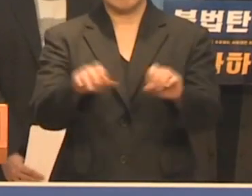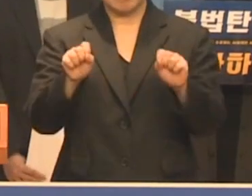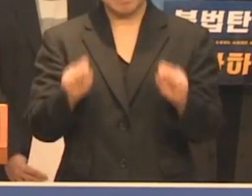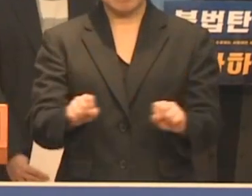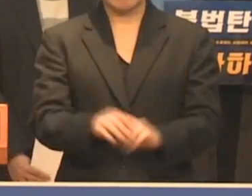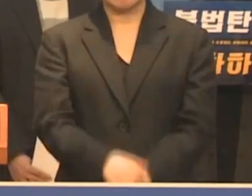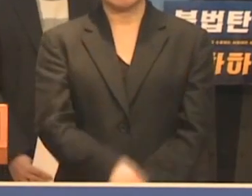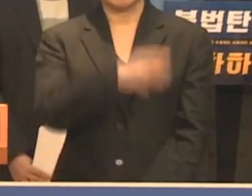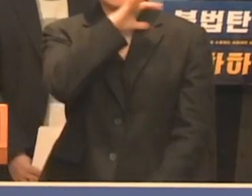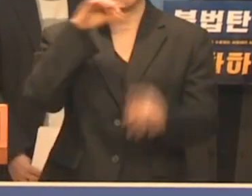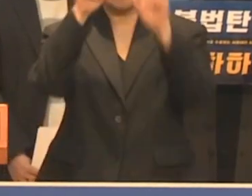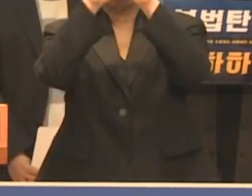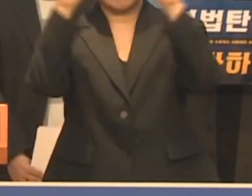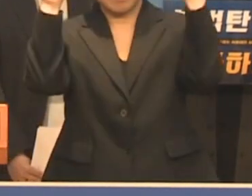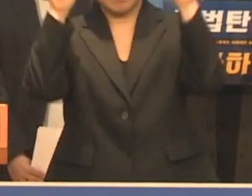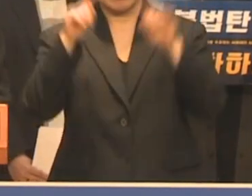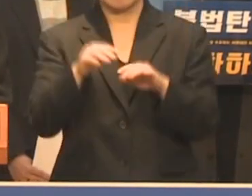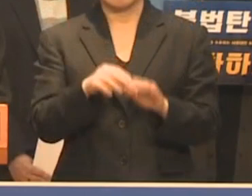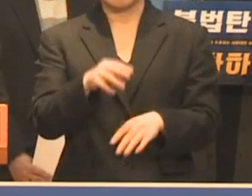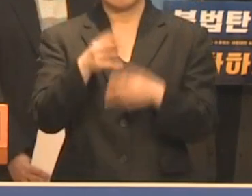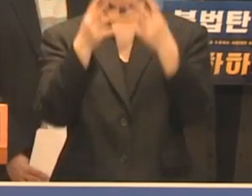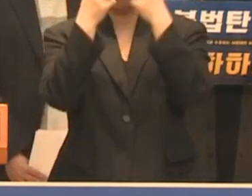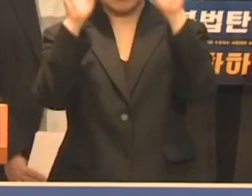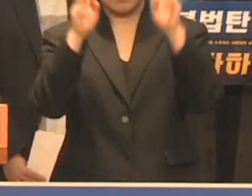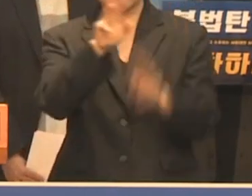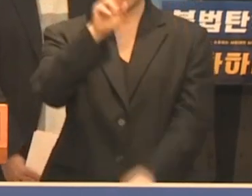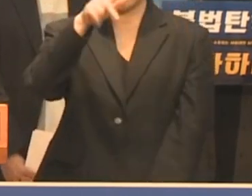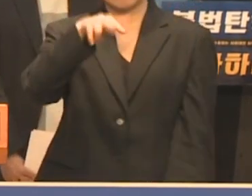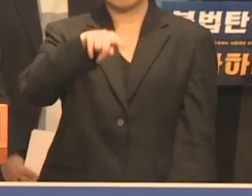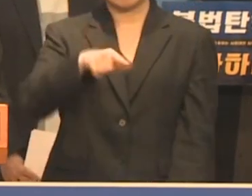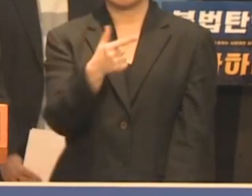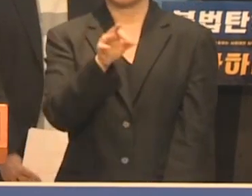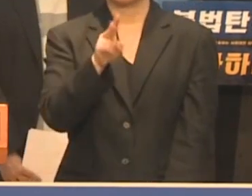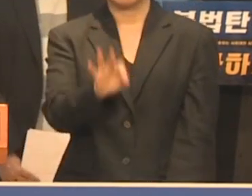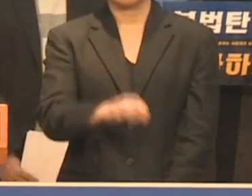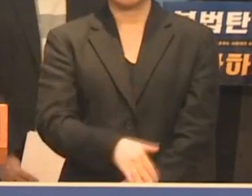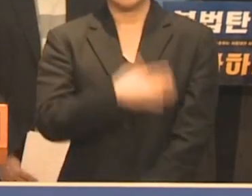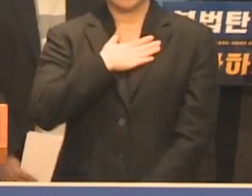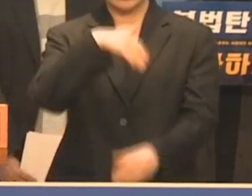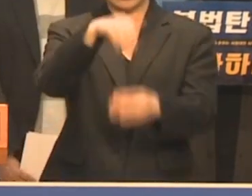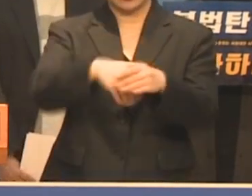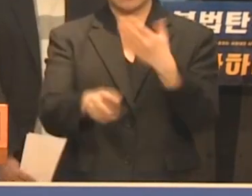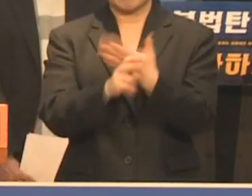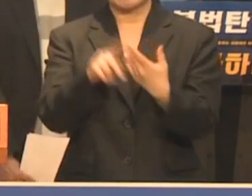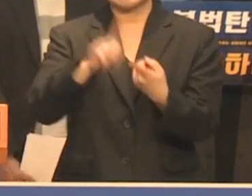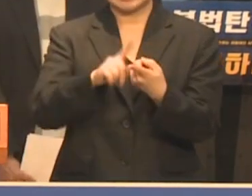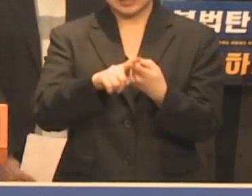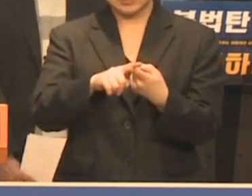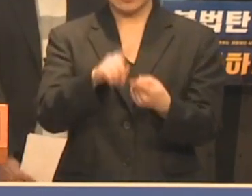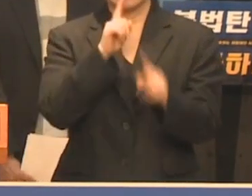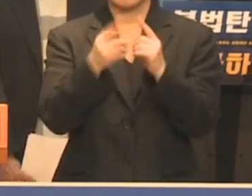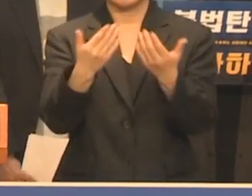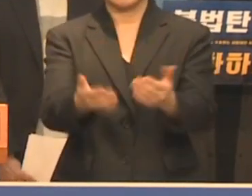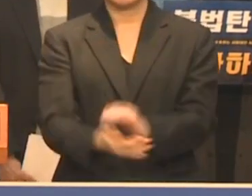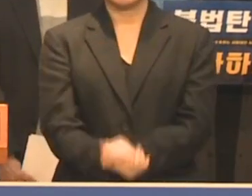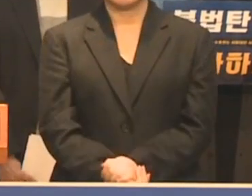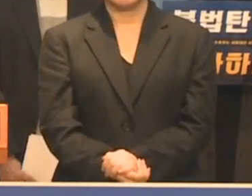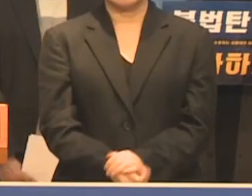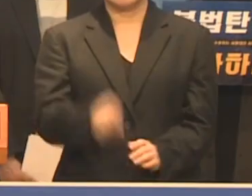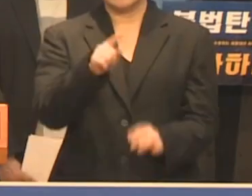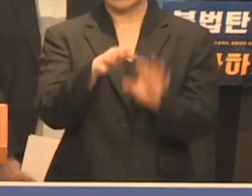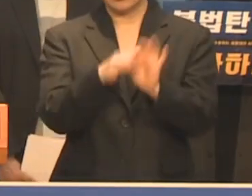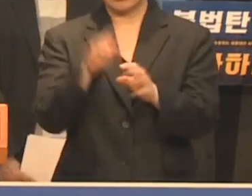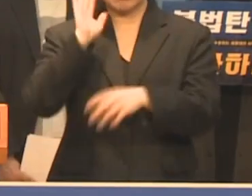안녕하십니까. 연세대학교 전기전자공학과 3학년 박준영입니다. 저는 부정선거에 대한 근거와 실태에 대해 말씀드리겠습니다. 부정선거에